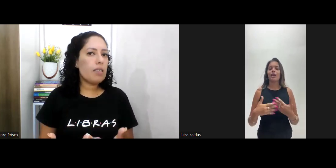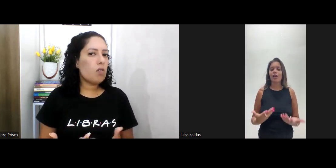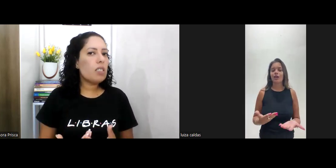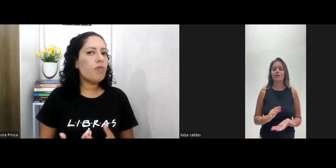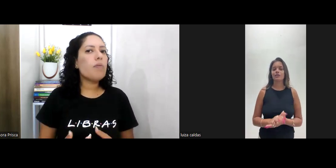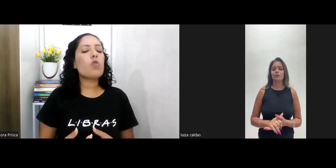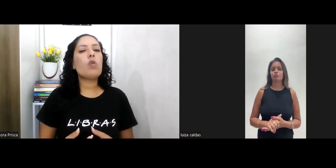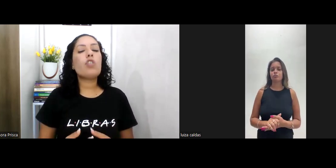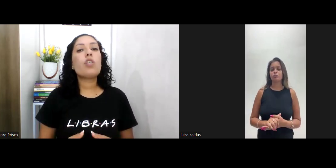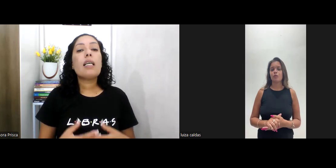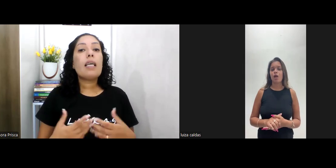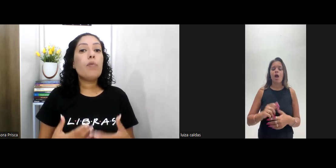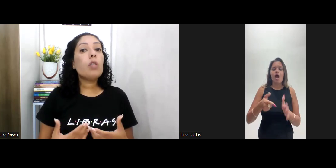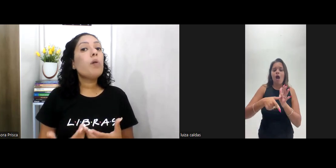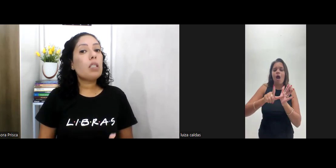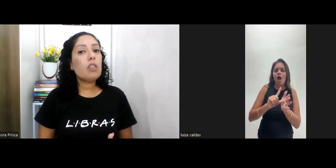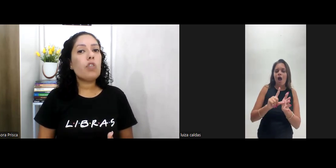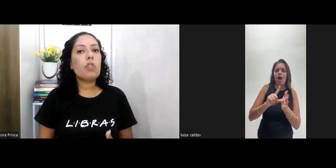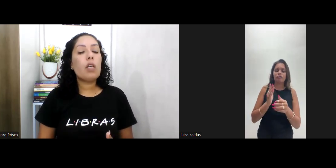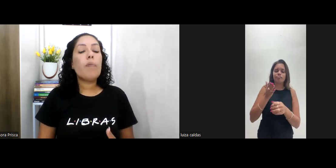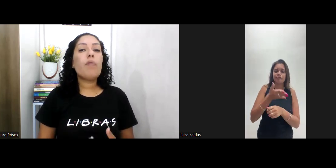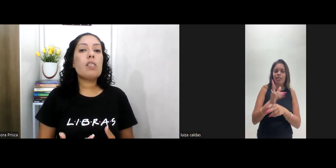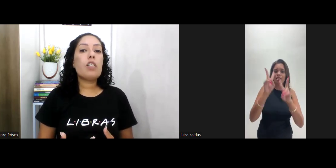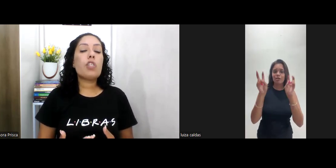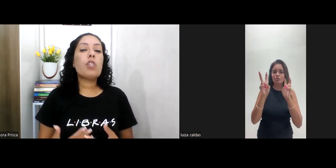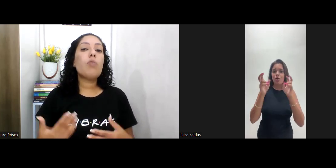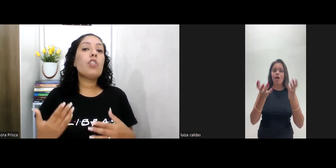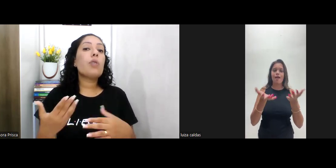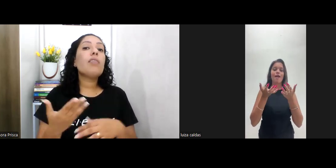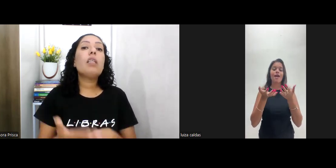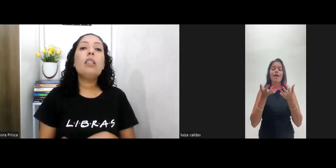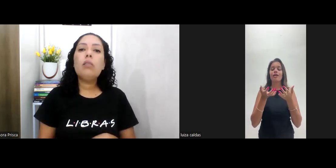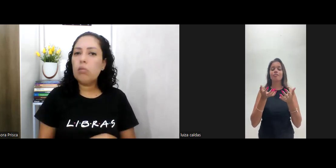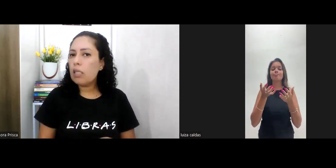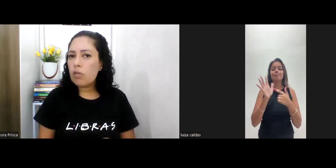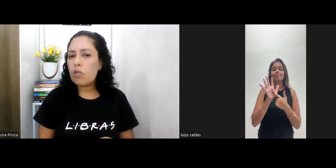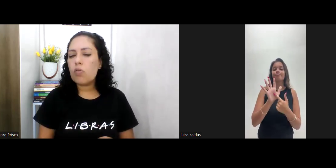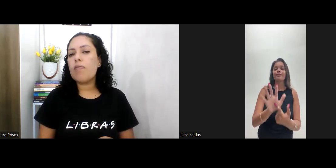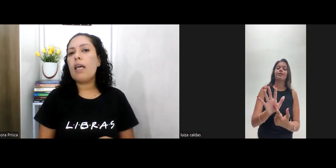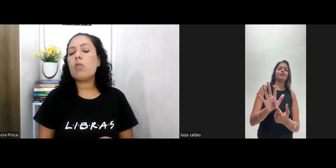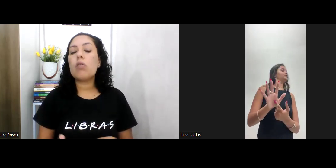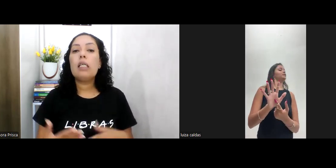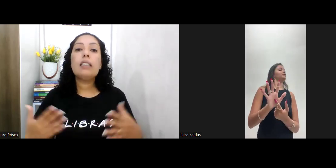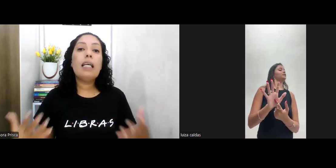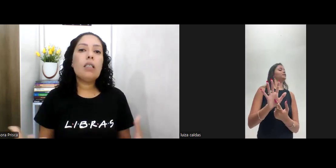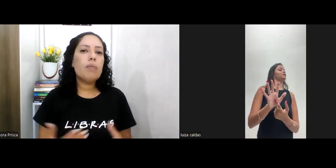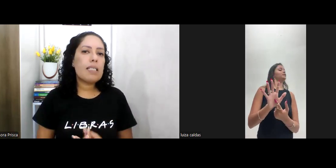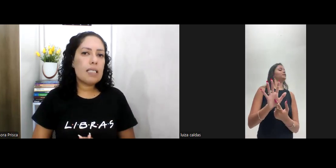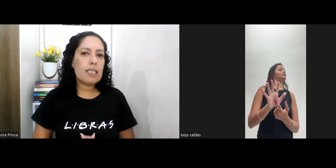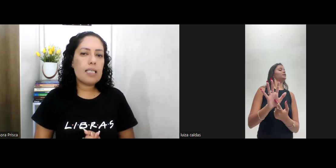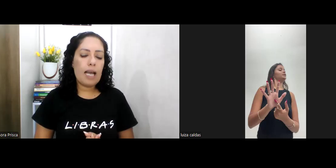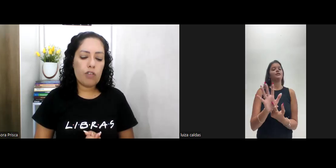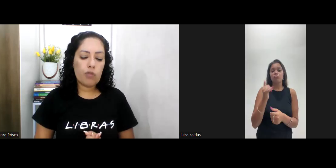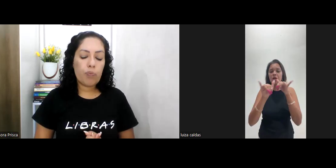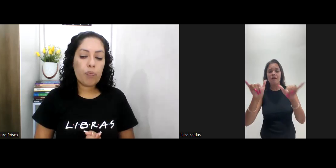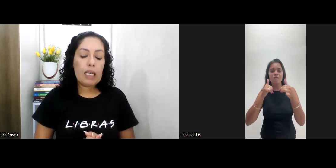para vocês algumas informações que é muito importante para vocês que estão entrando dentro desse universo da língua